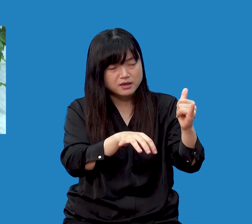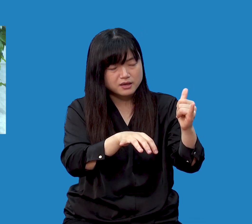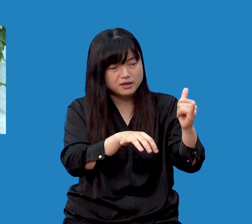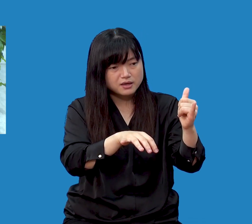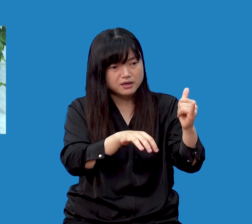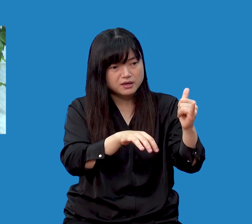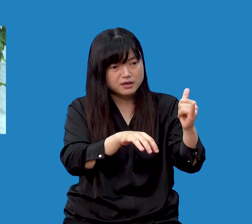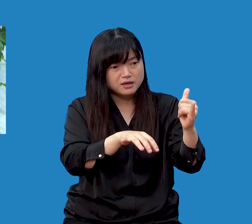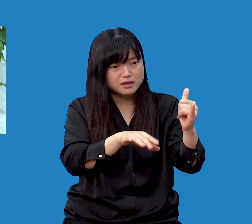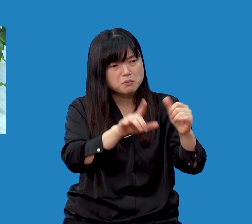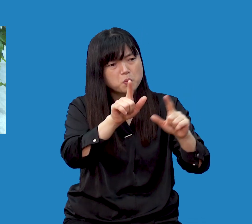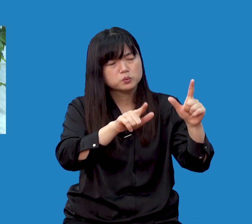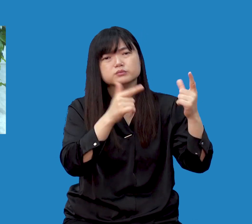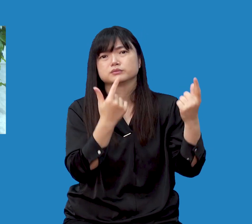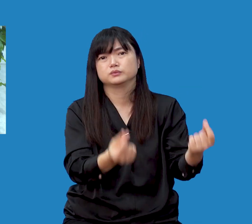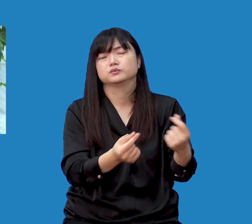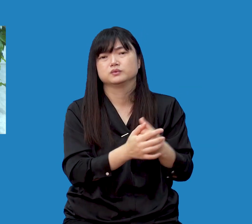이야기입니다.